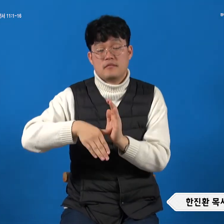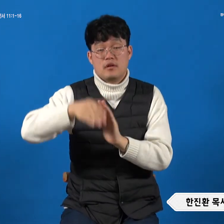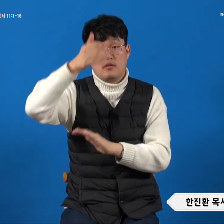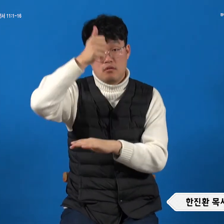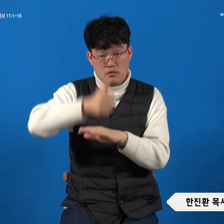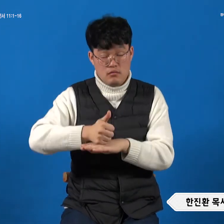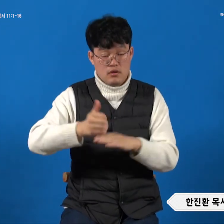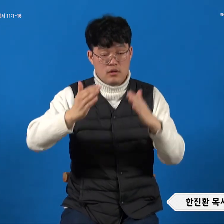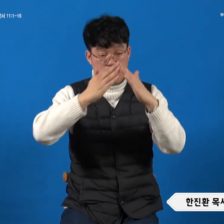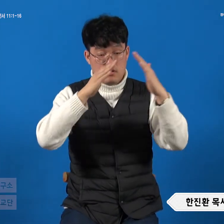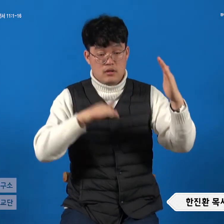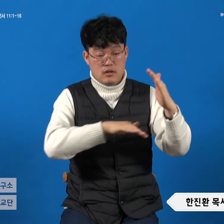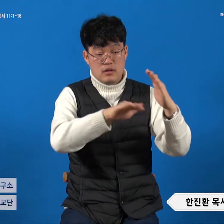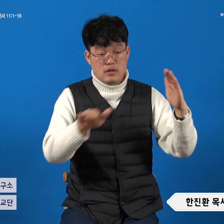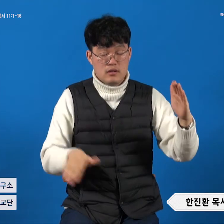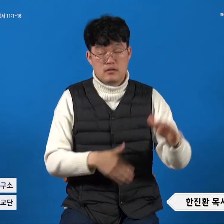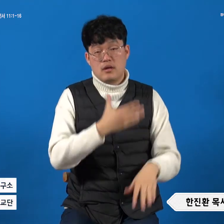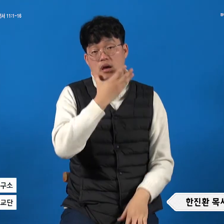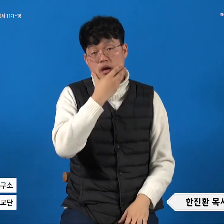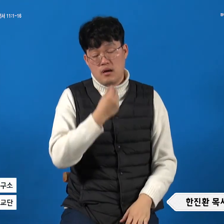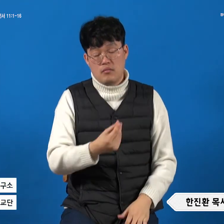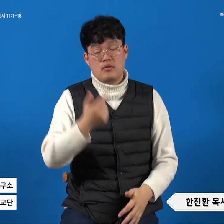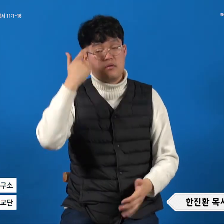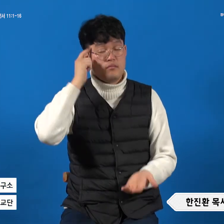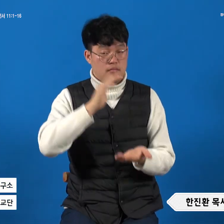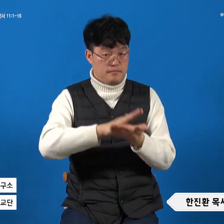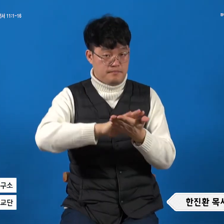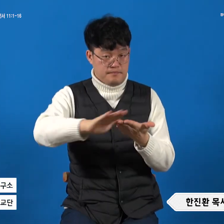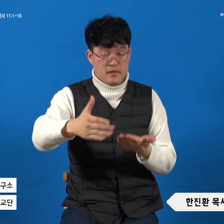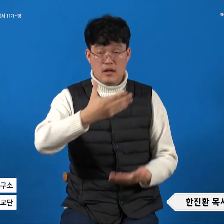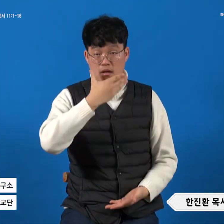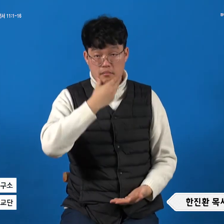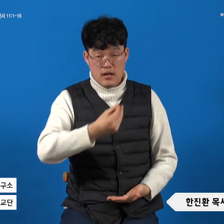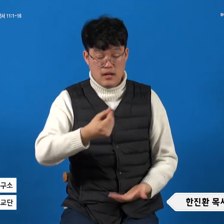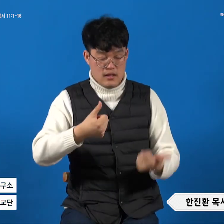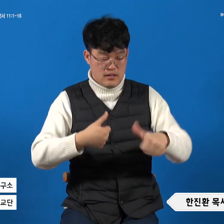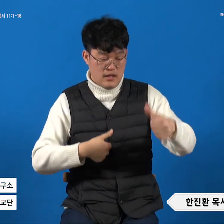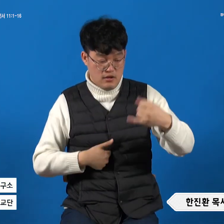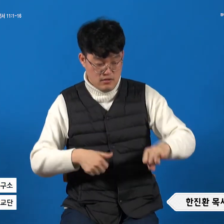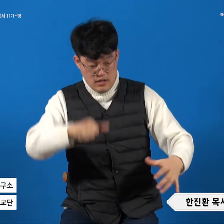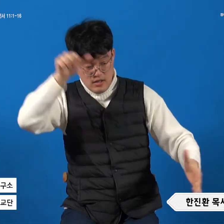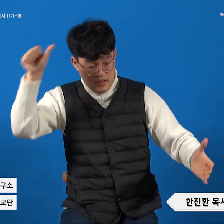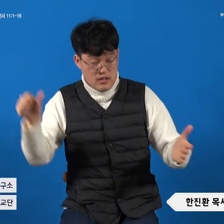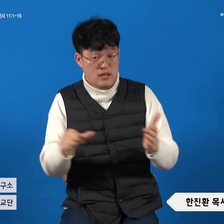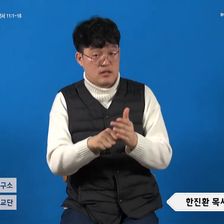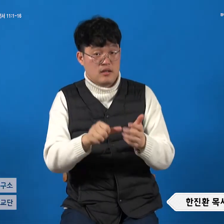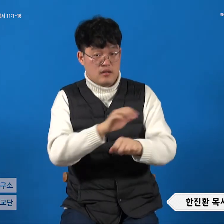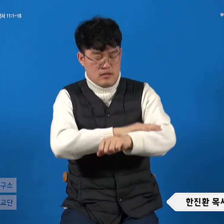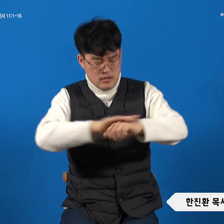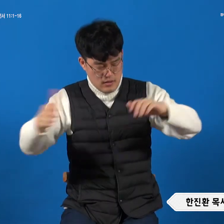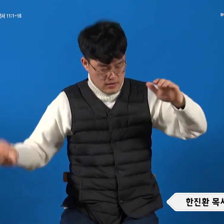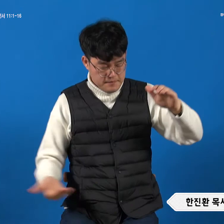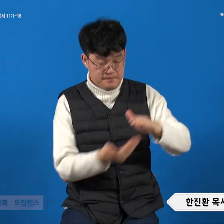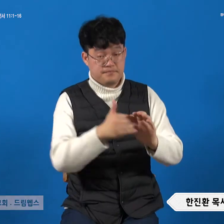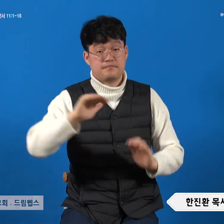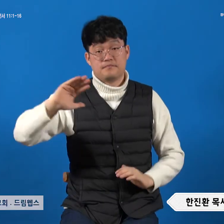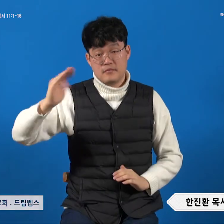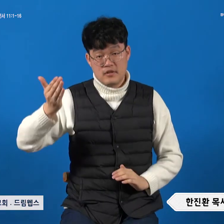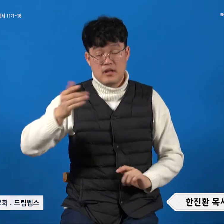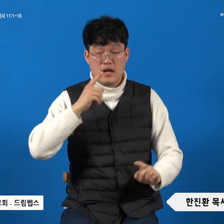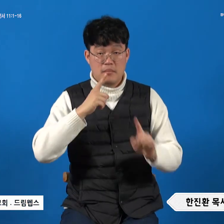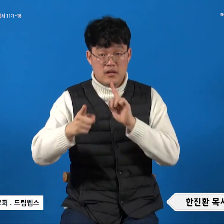삶을 살 때에 결국은 그 가족이 든든히 서고 그리고 자녀들의 인생이 형통하게 될